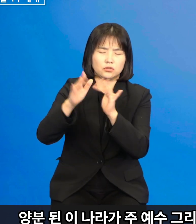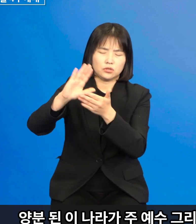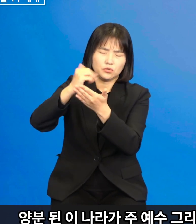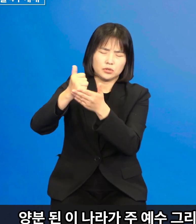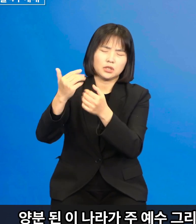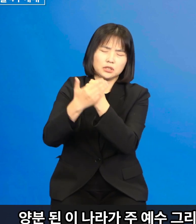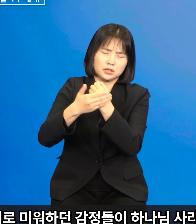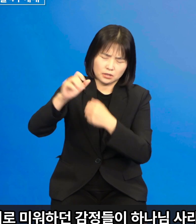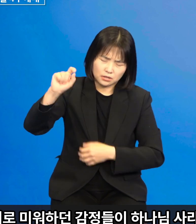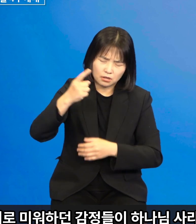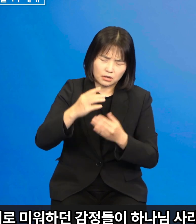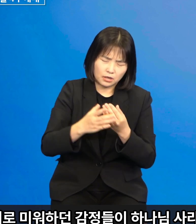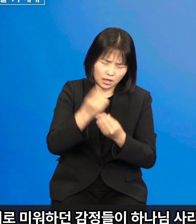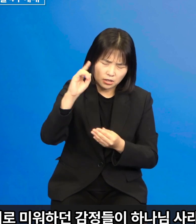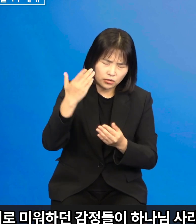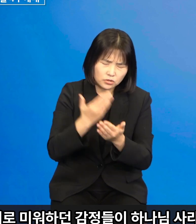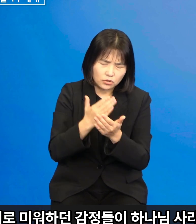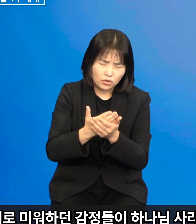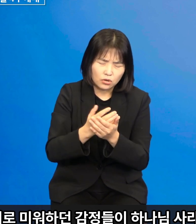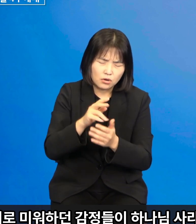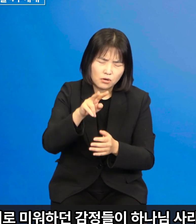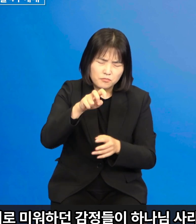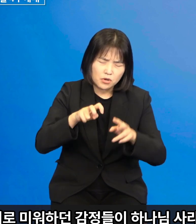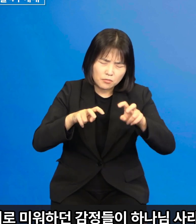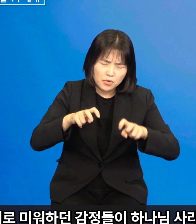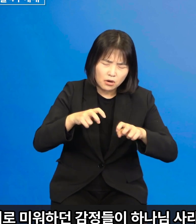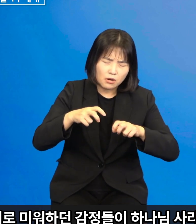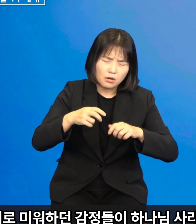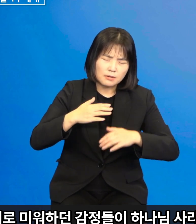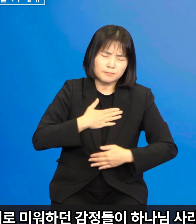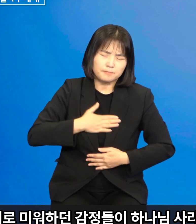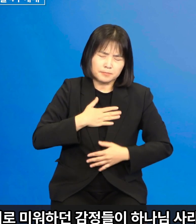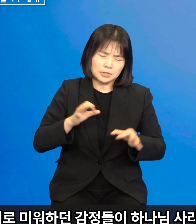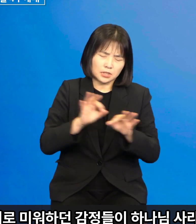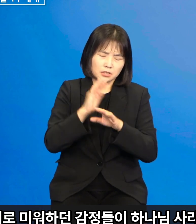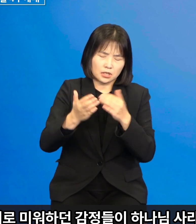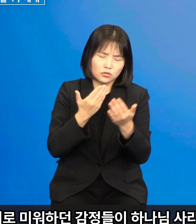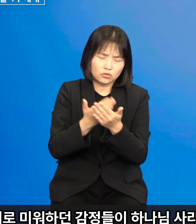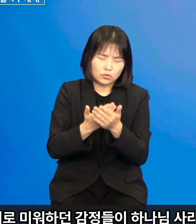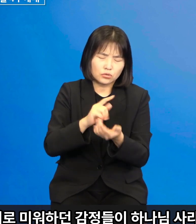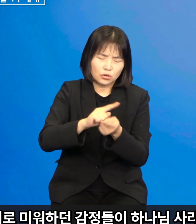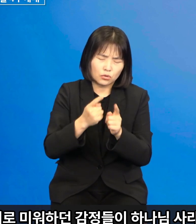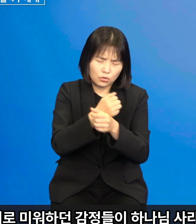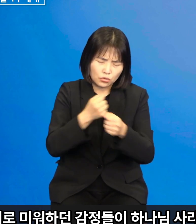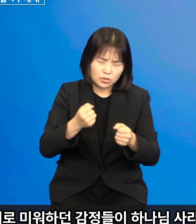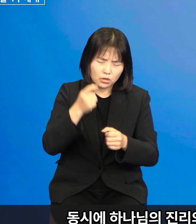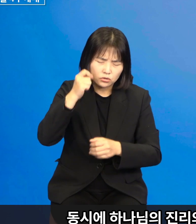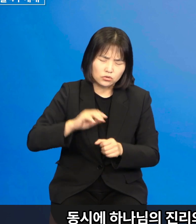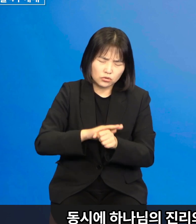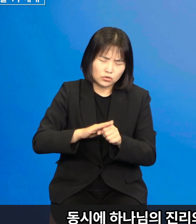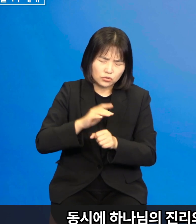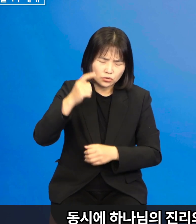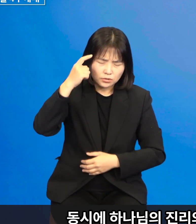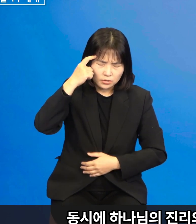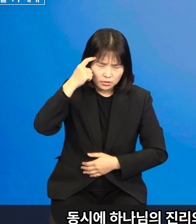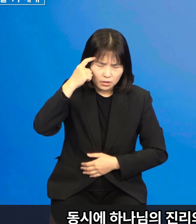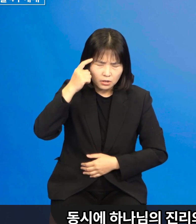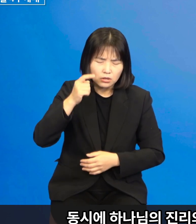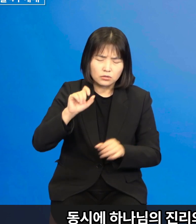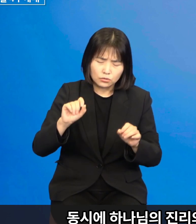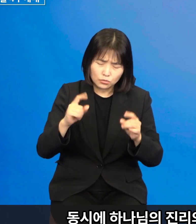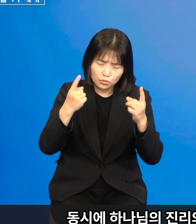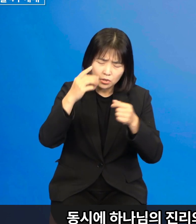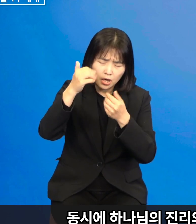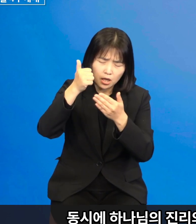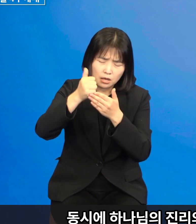되게 하여 주시고, 서로 미워하던 감정들이 하나님 사라지게 하여 주시고, 용서하며 긍휼히 여기며 동시에 하나님의